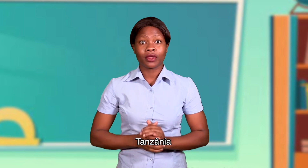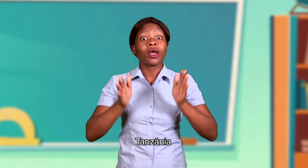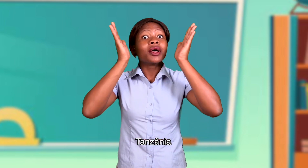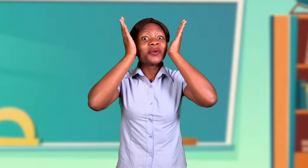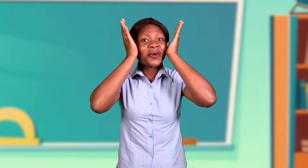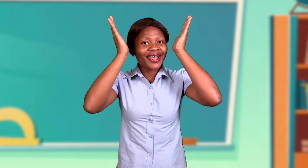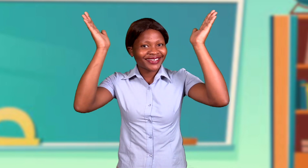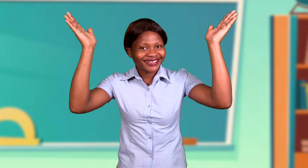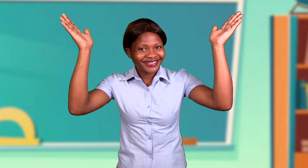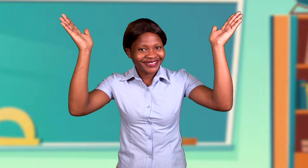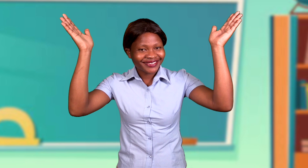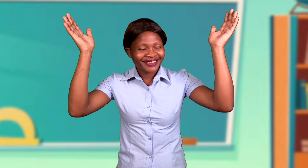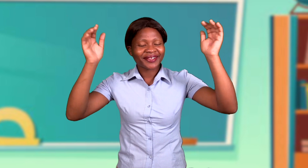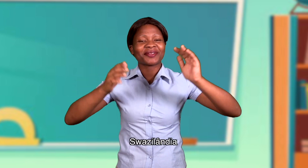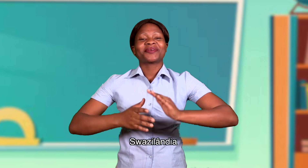Tanzânia,